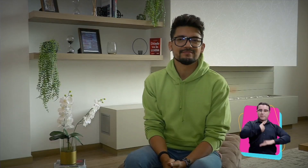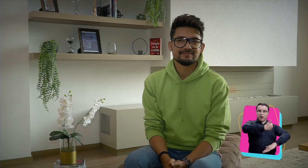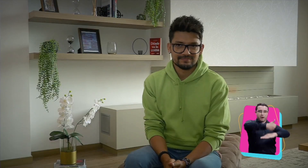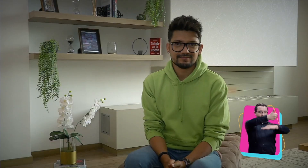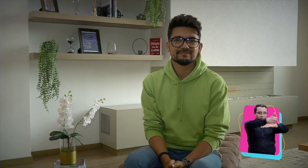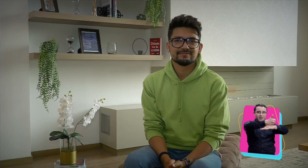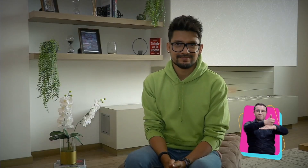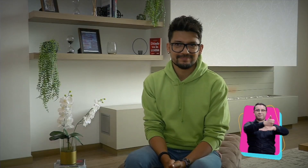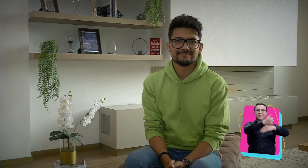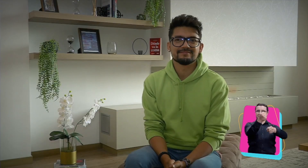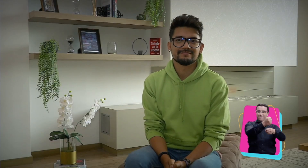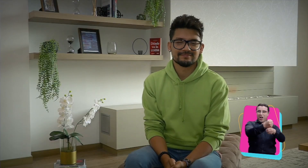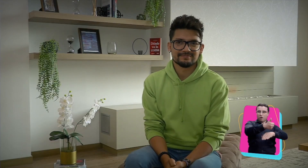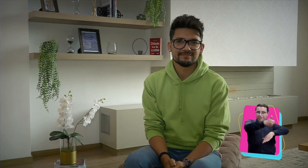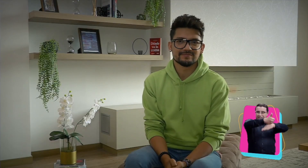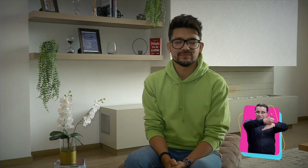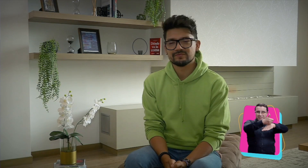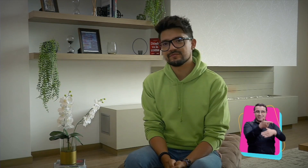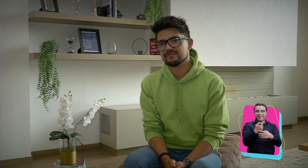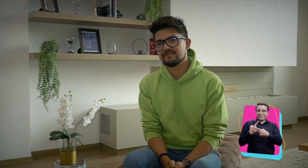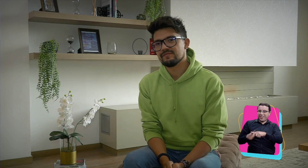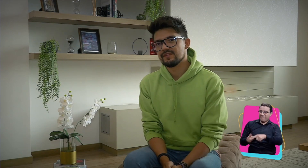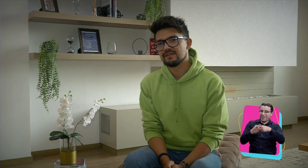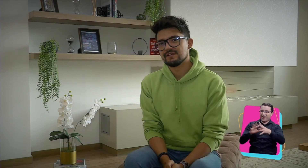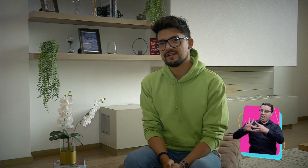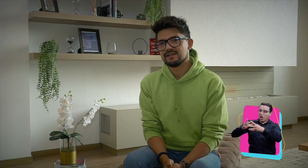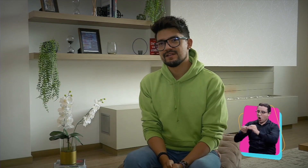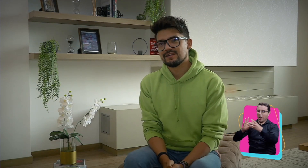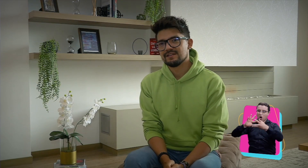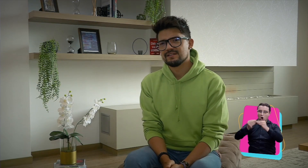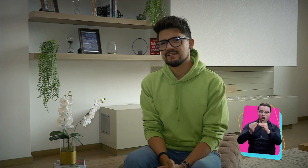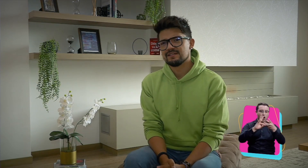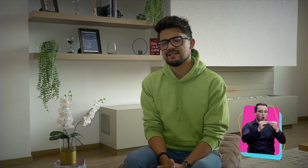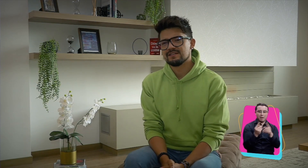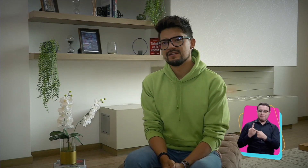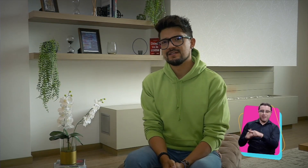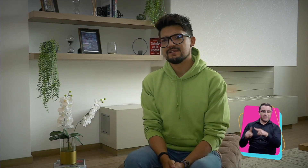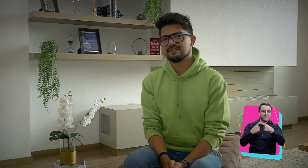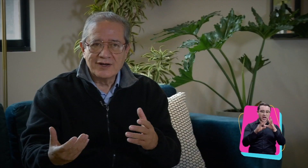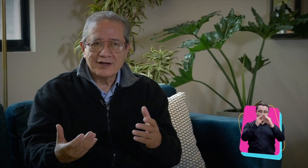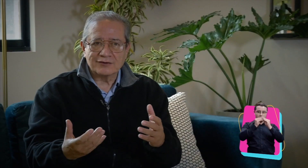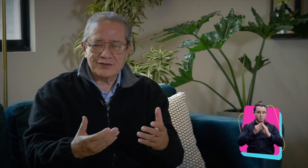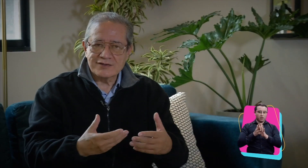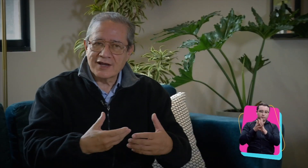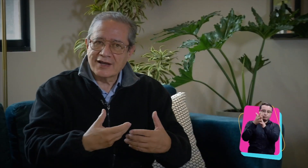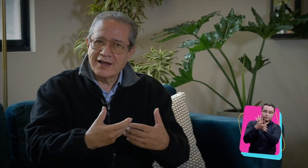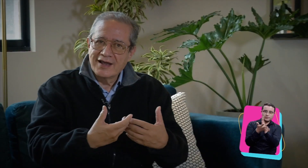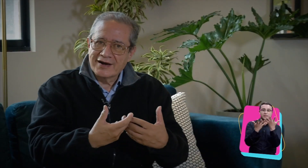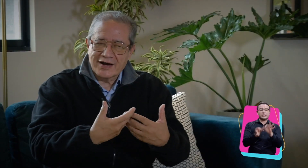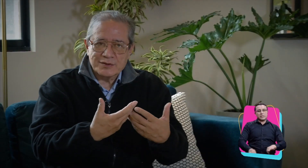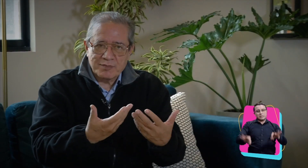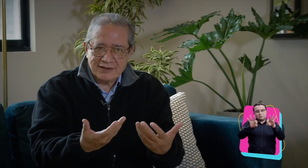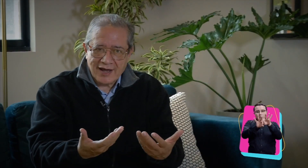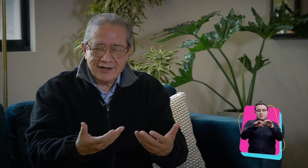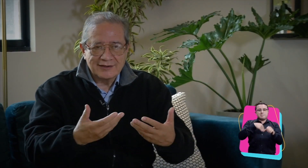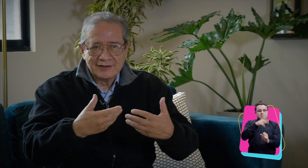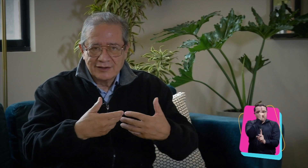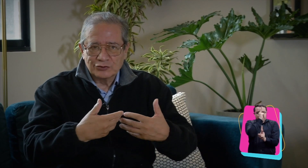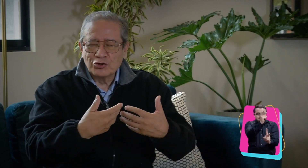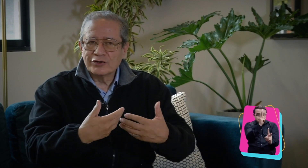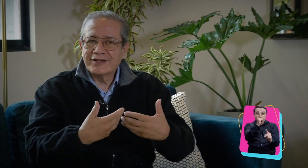yo me dirijo a mi jefe en el trabajo, ¿no? Que es distinto, cada código es distinto. Entonces hay que